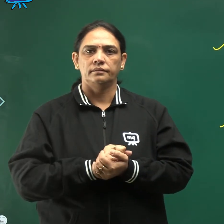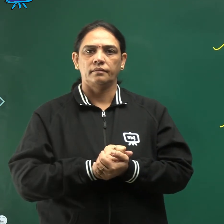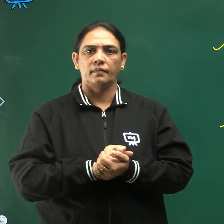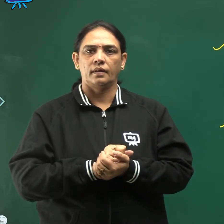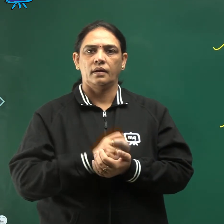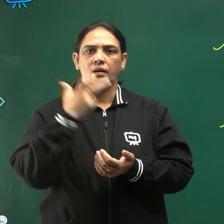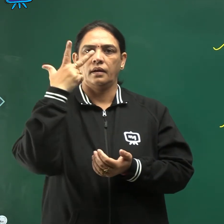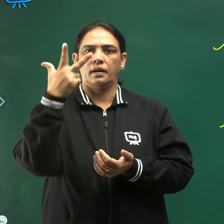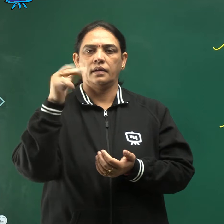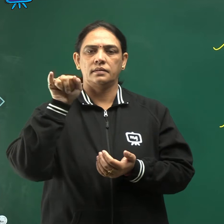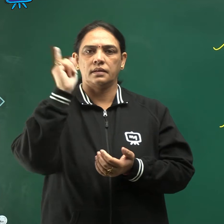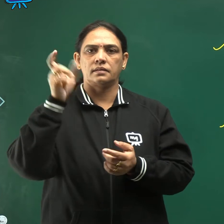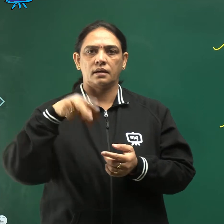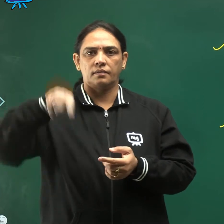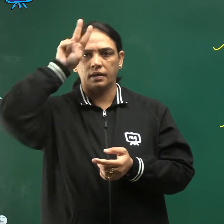86 का वर्ग,